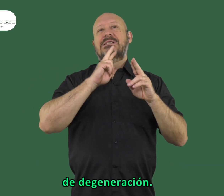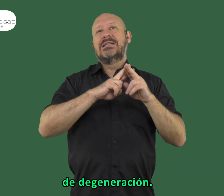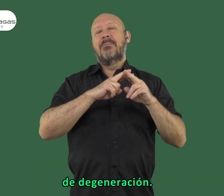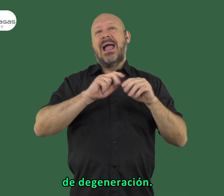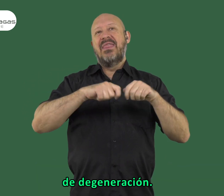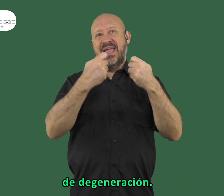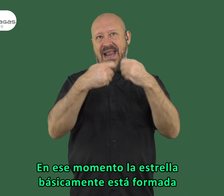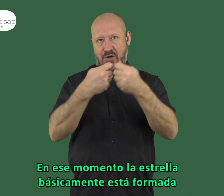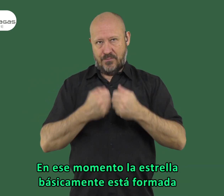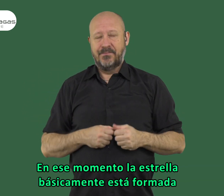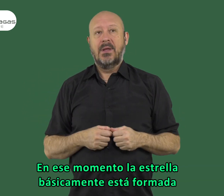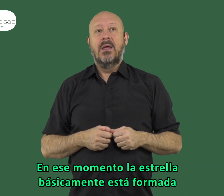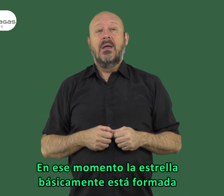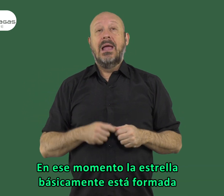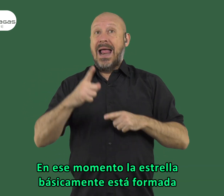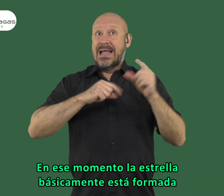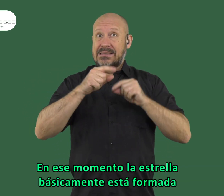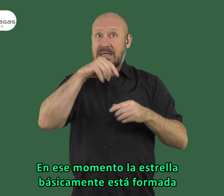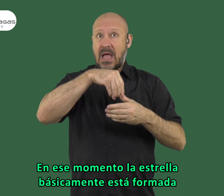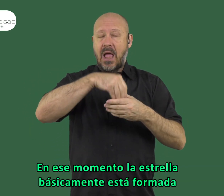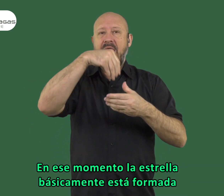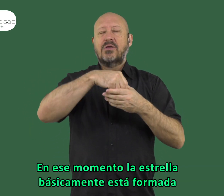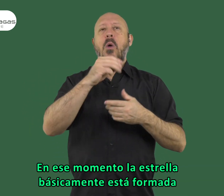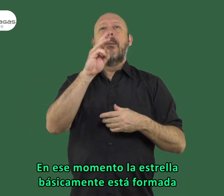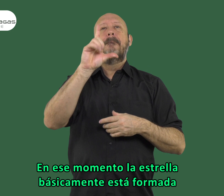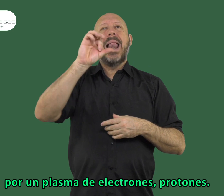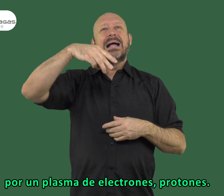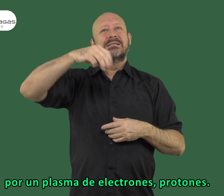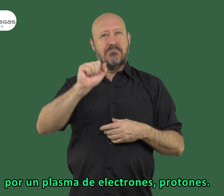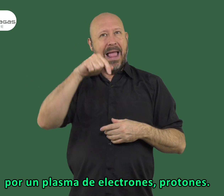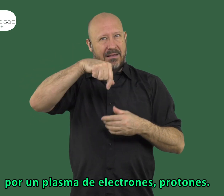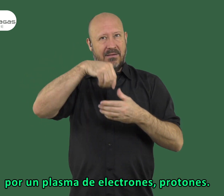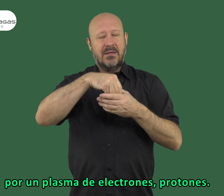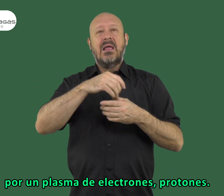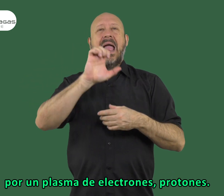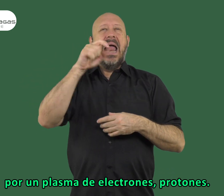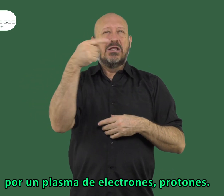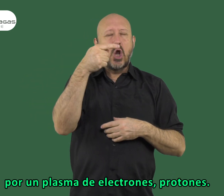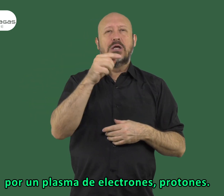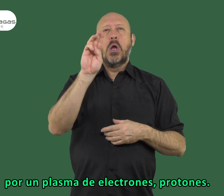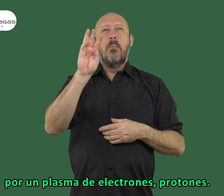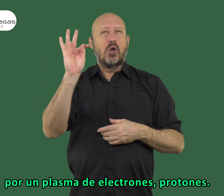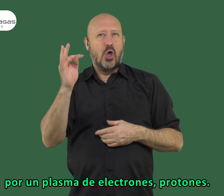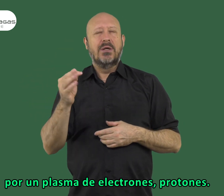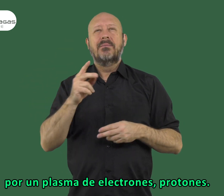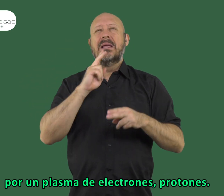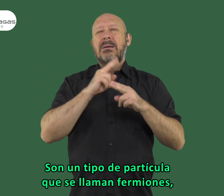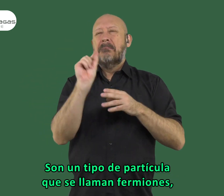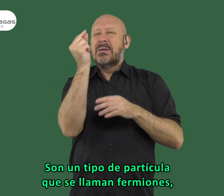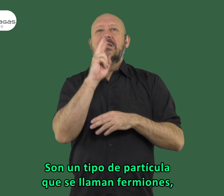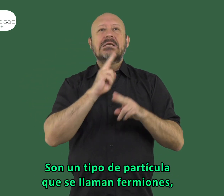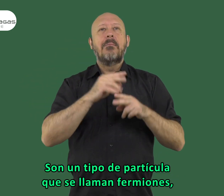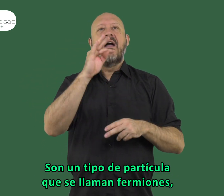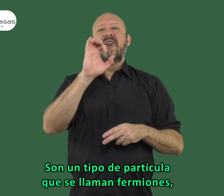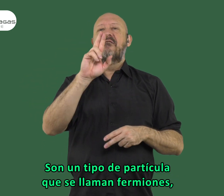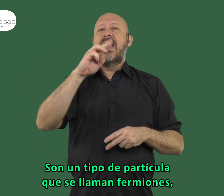de degeneración. En ese momento, la estrella básicamente está formada por un plasma de electrones, protones. Son